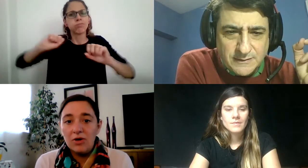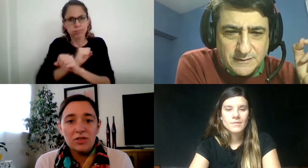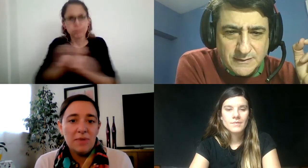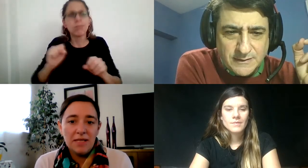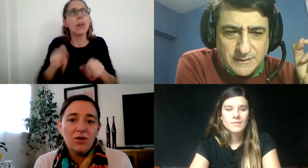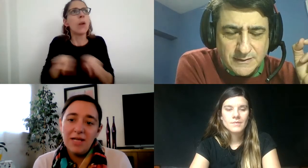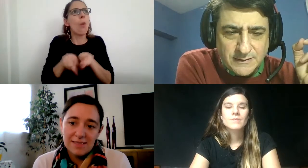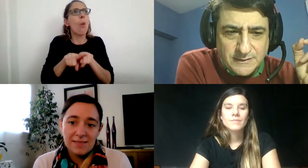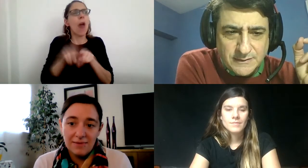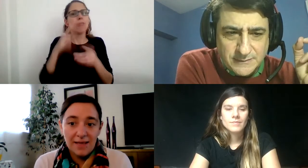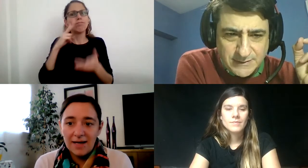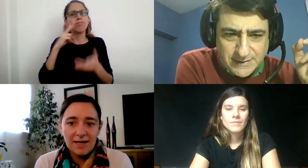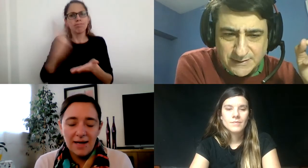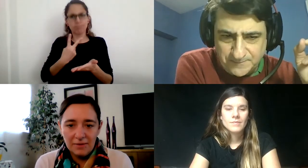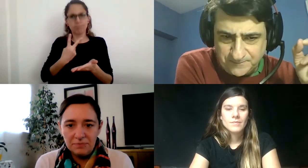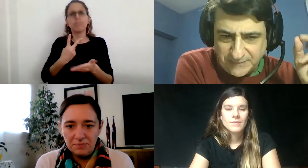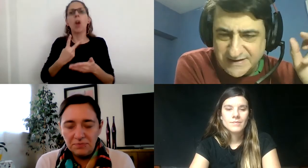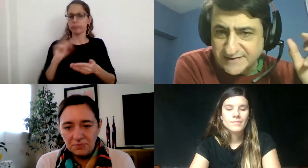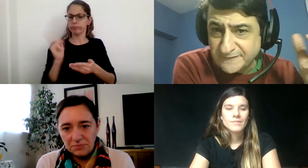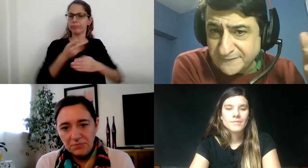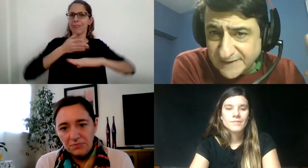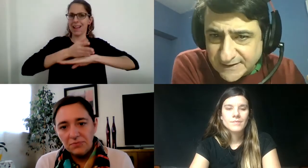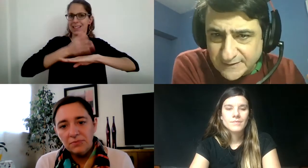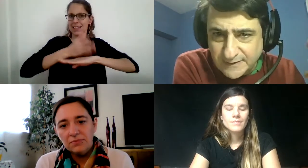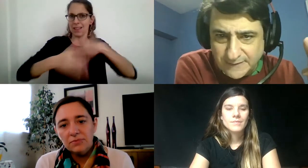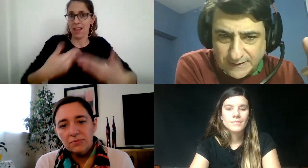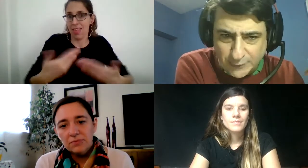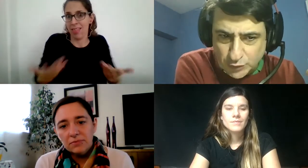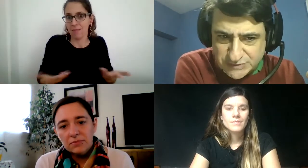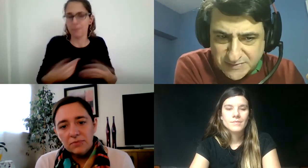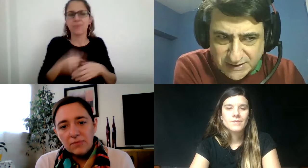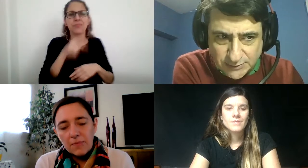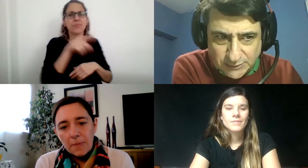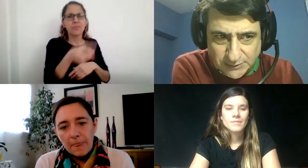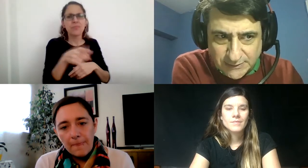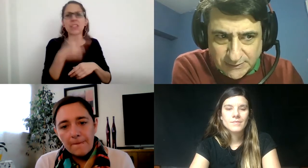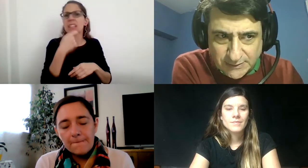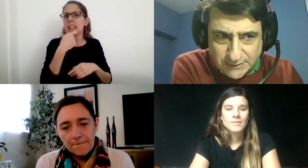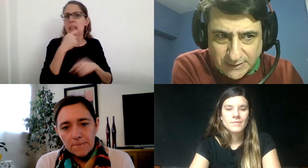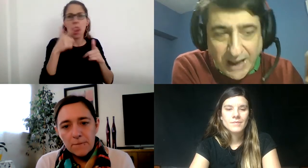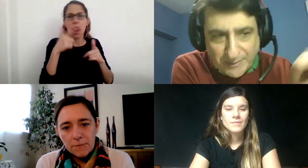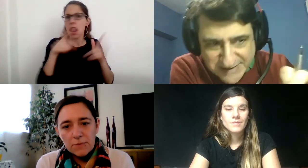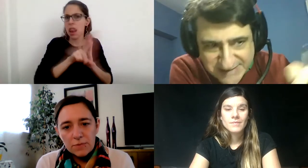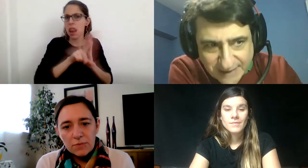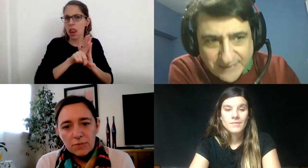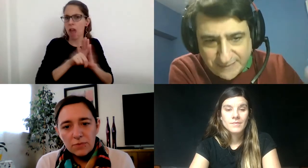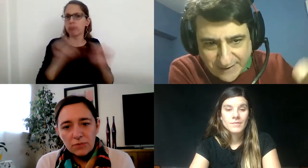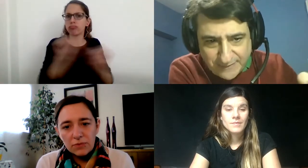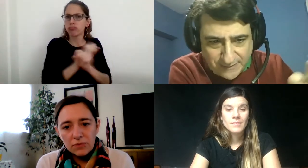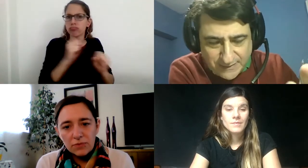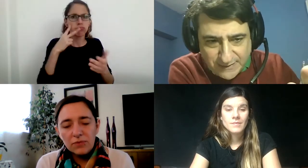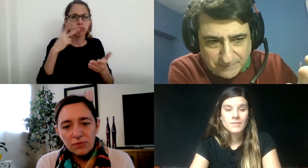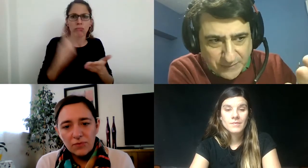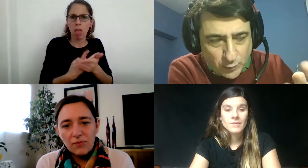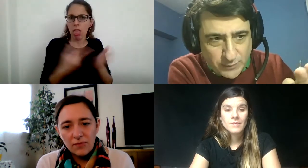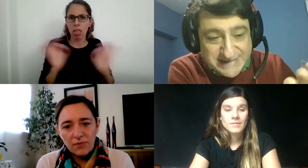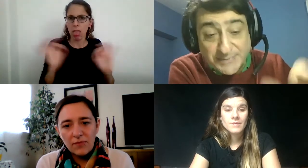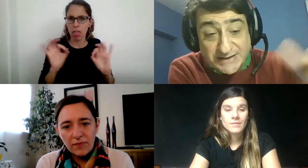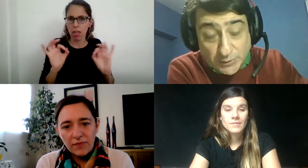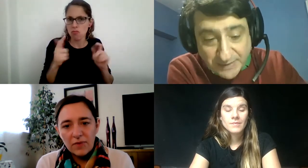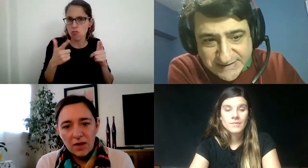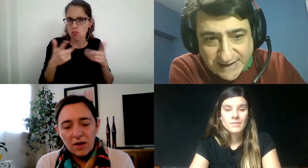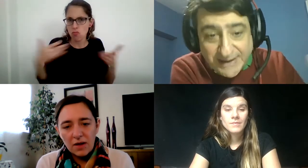su reconocimiento y la accesibilidad en general. Y esta falta de reconocimiento, a pesar de